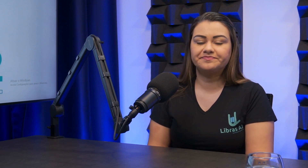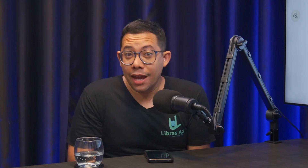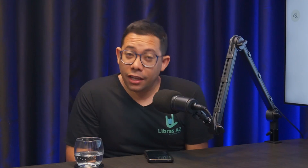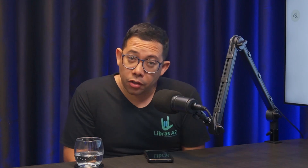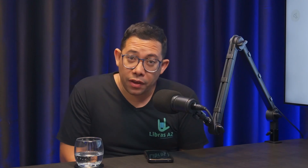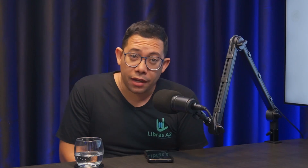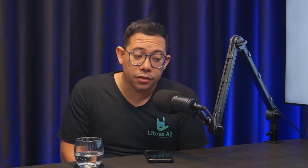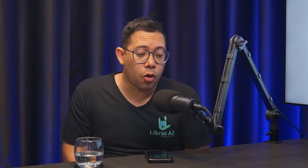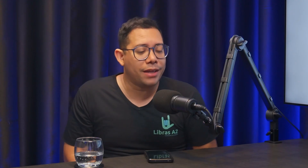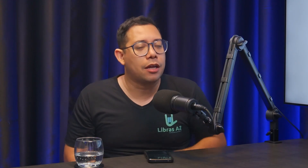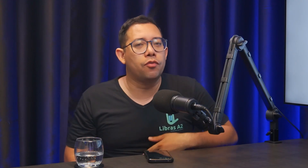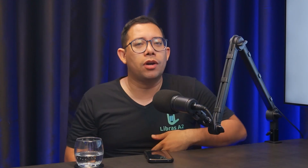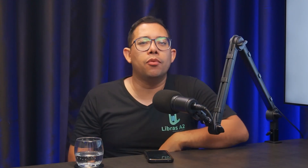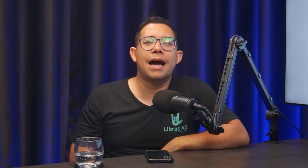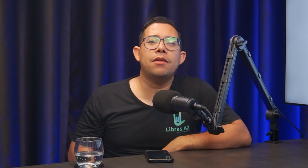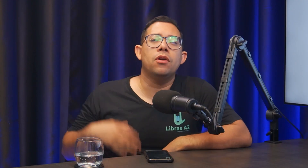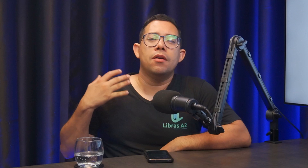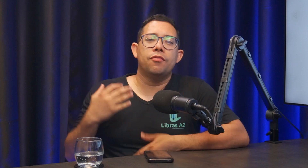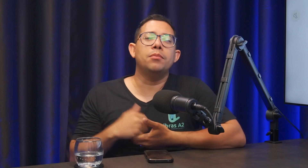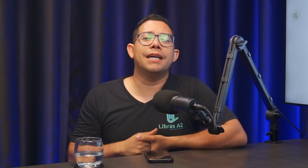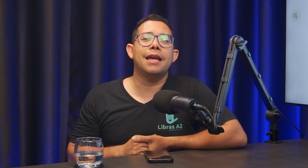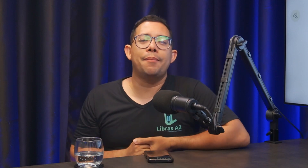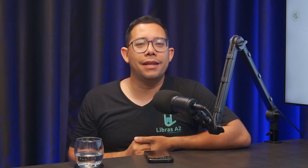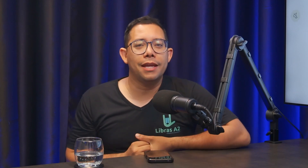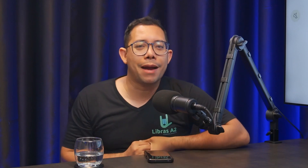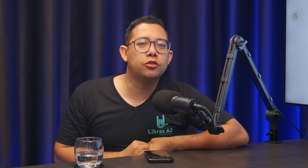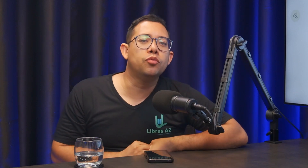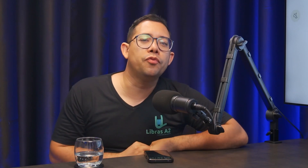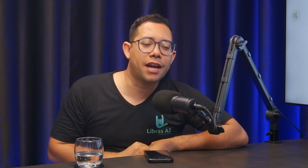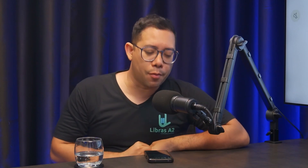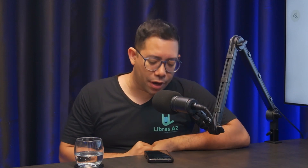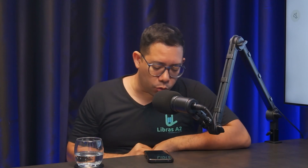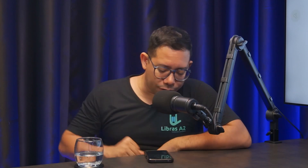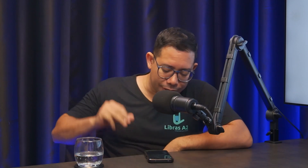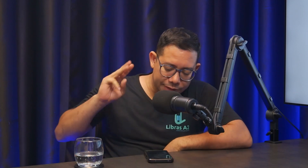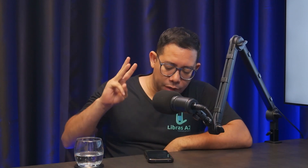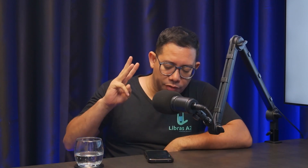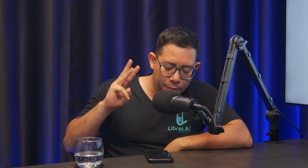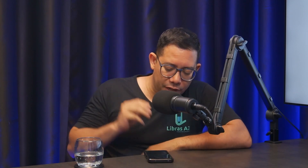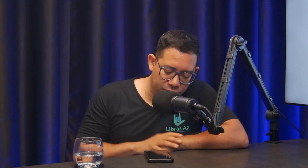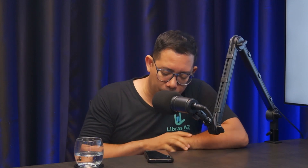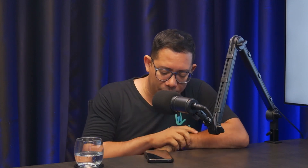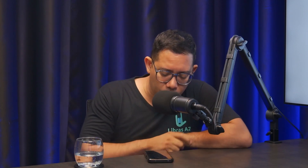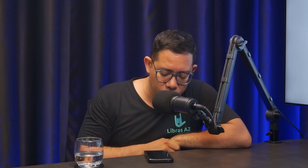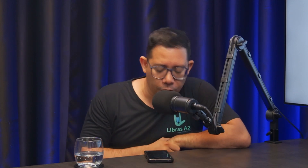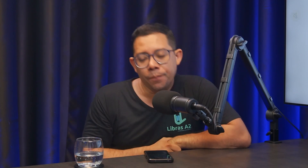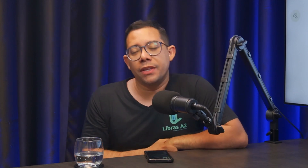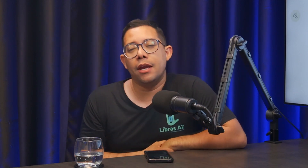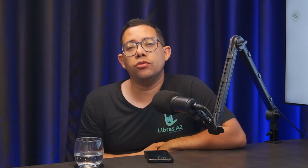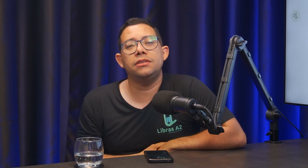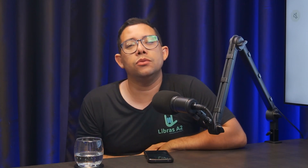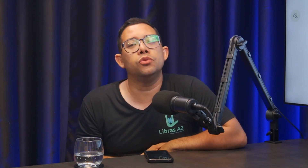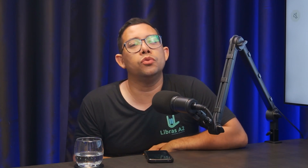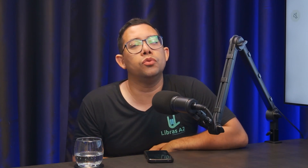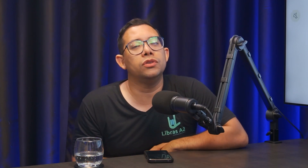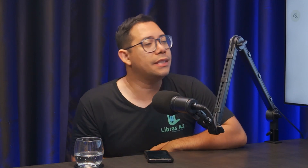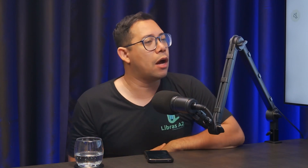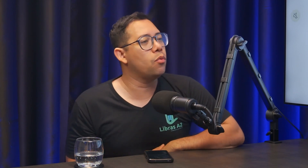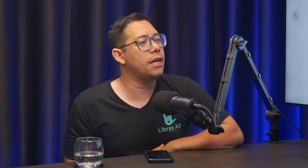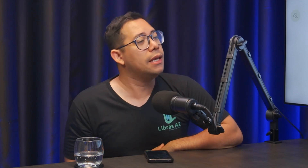Então, e falando em aumentar o vocabulário, vamos aí aprender mais um verbo, aí é o terceiro verbo que a gente vai aprender hoje, que é o sinal em